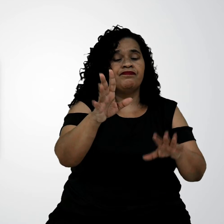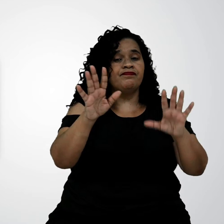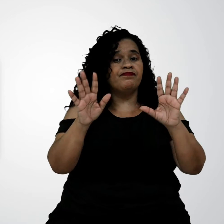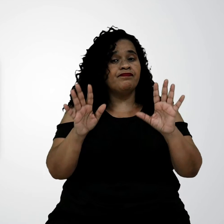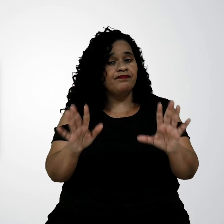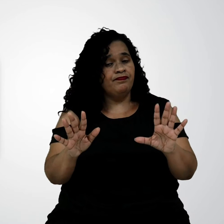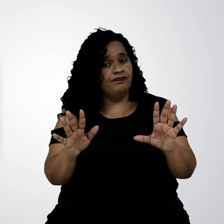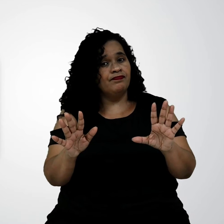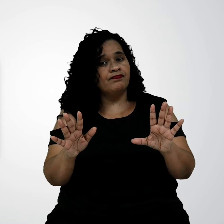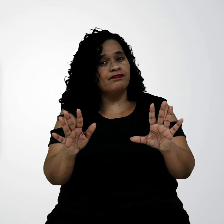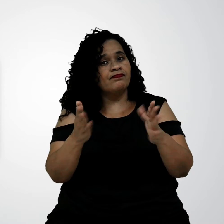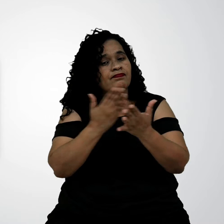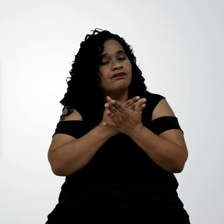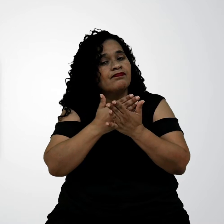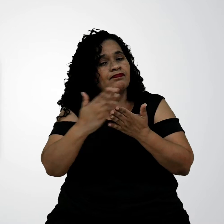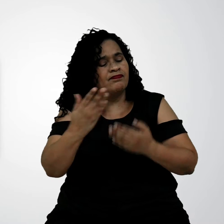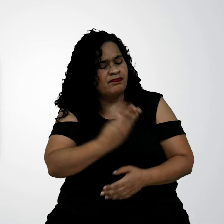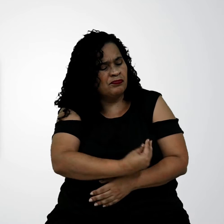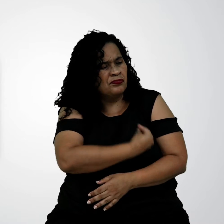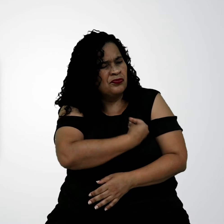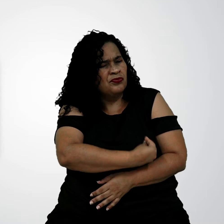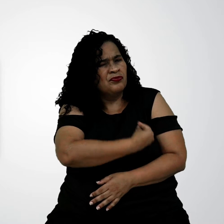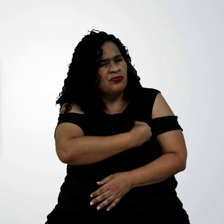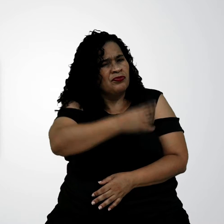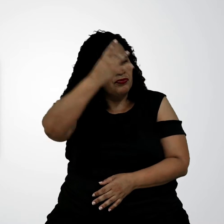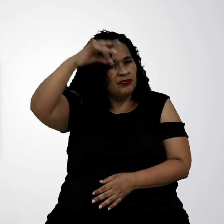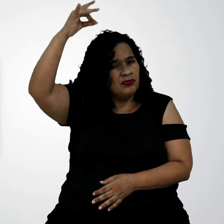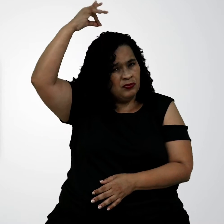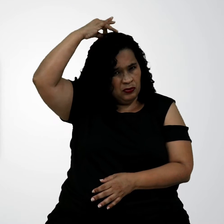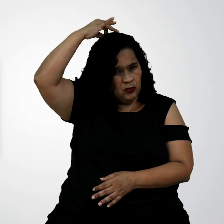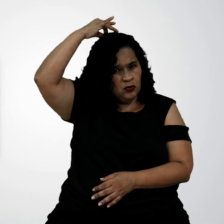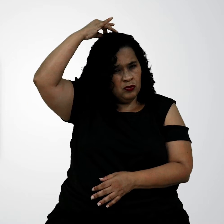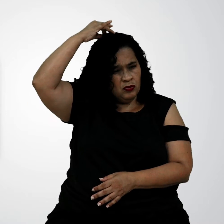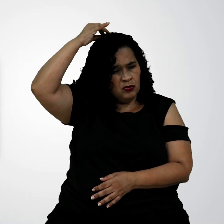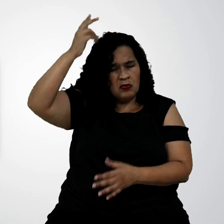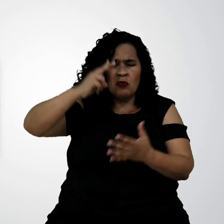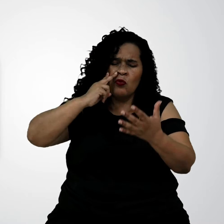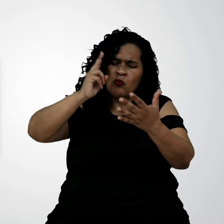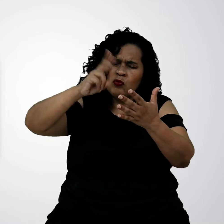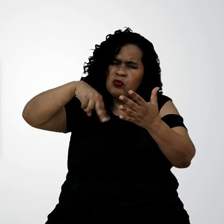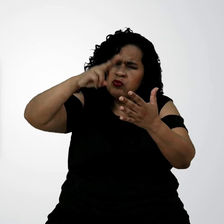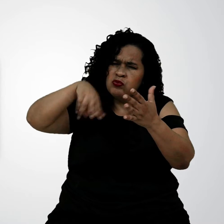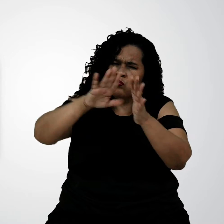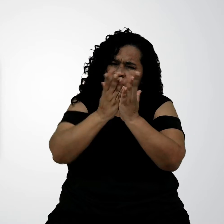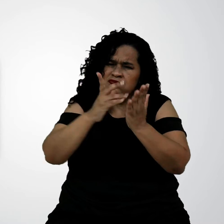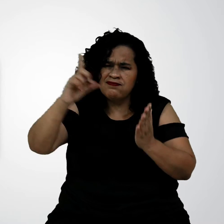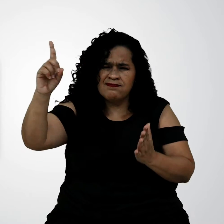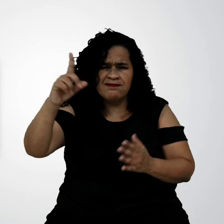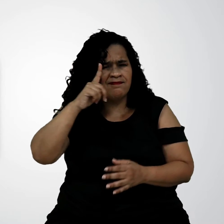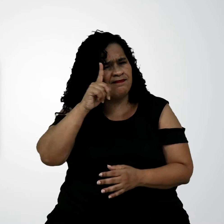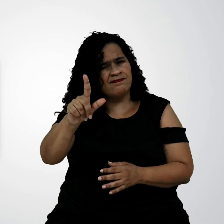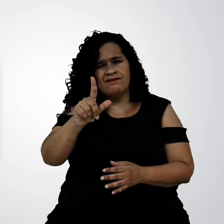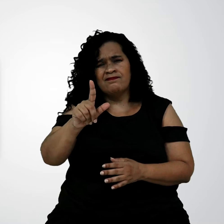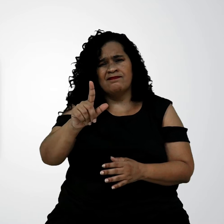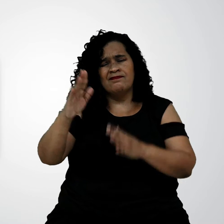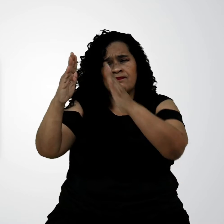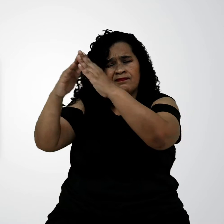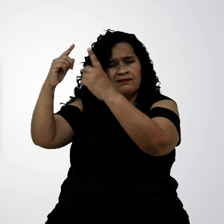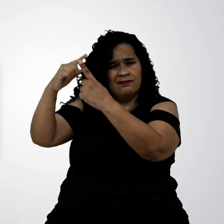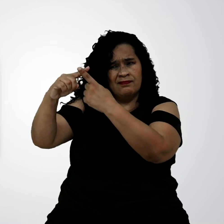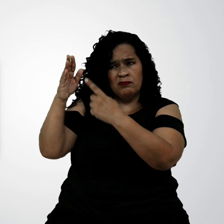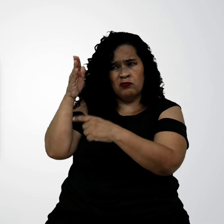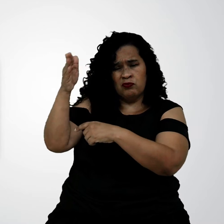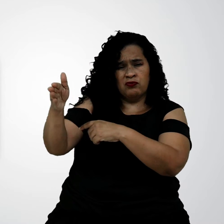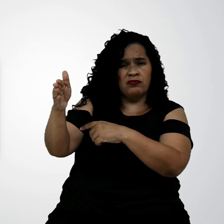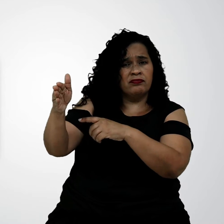a espiritualidade dele também. Ele não lia mais a Bíblia, ele não orava, ele não ia mais à igreja. Um dia o pastor ligou